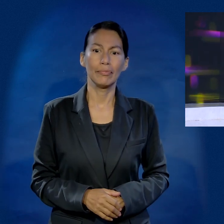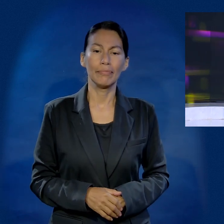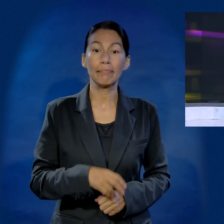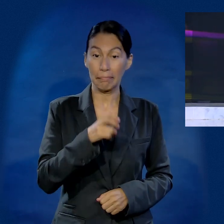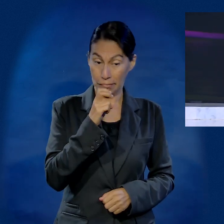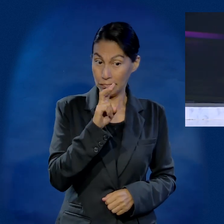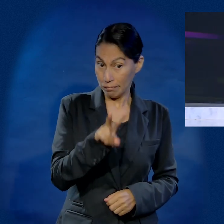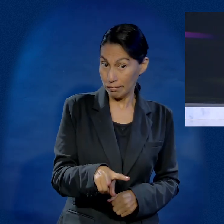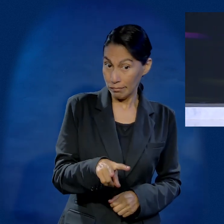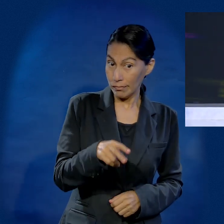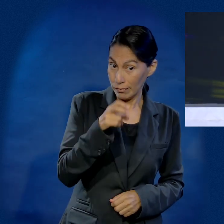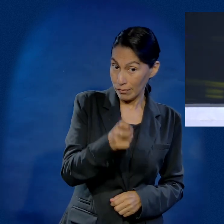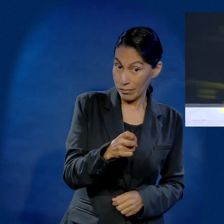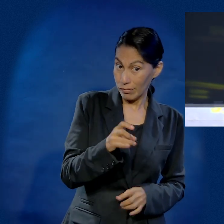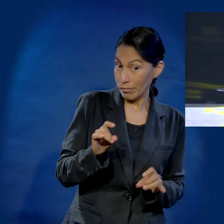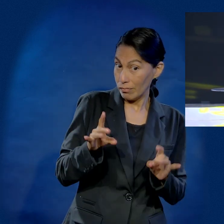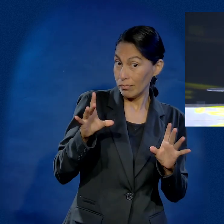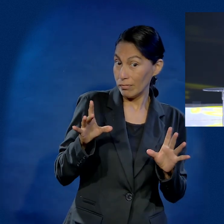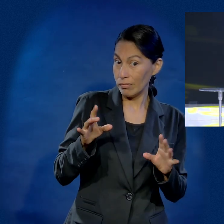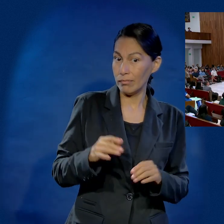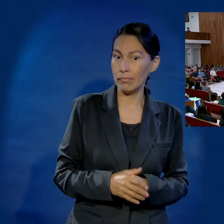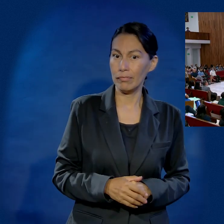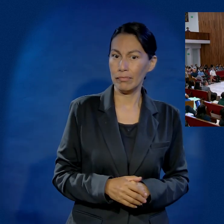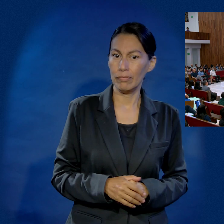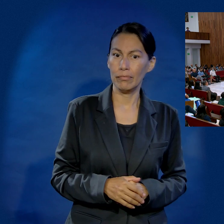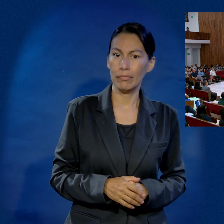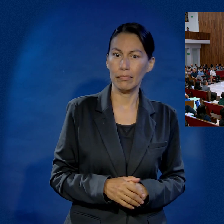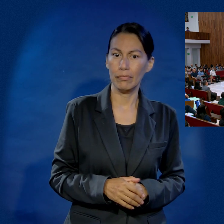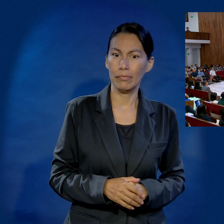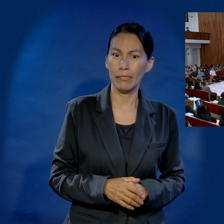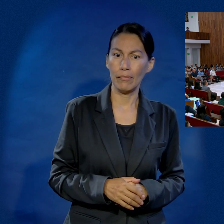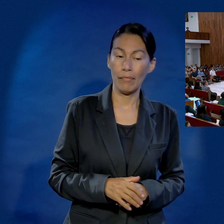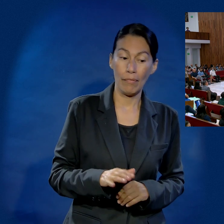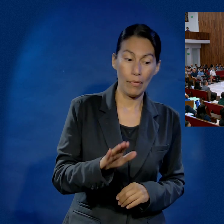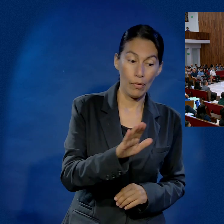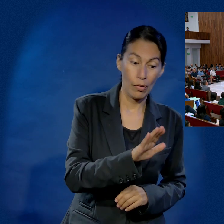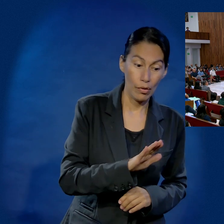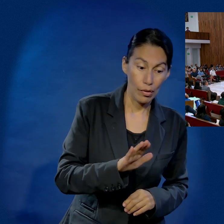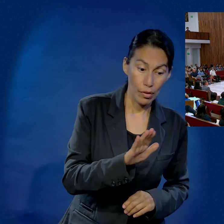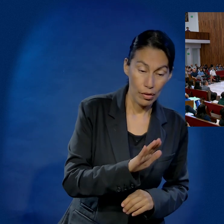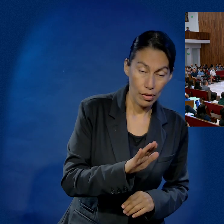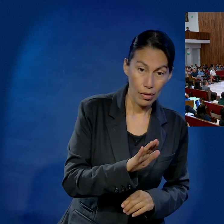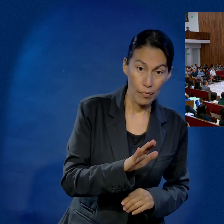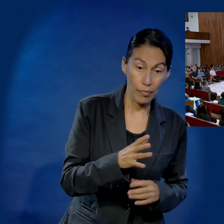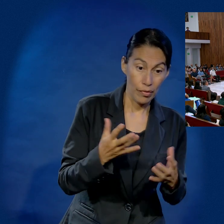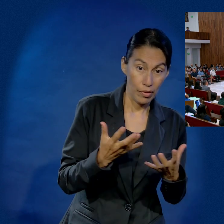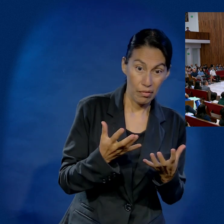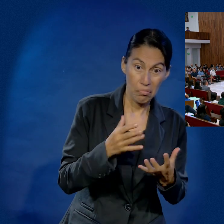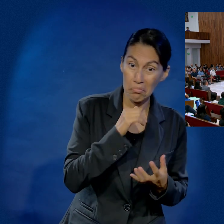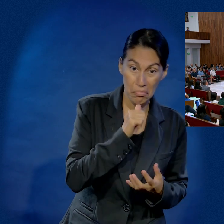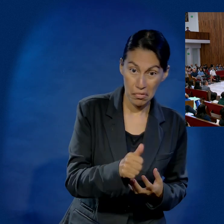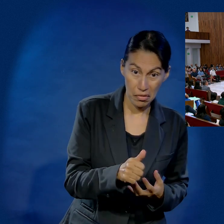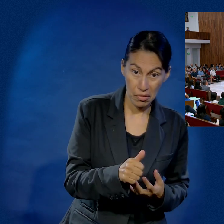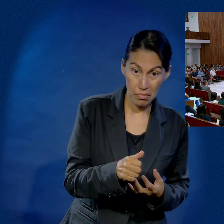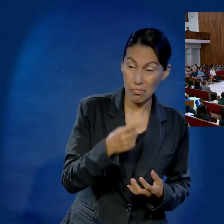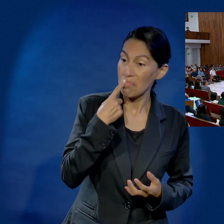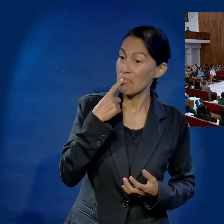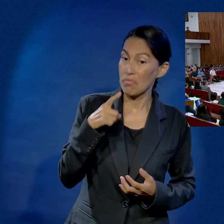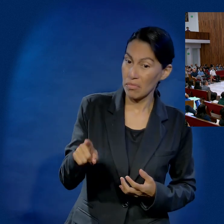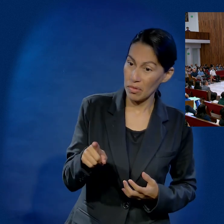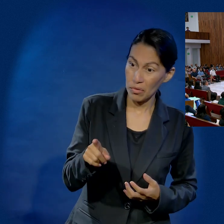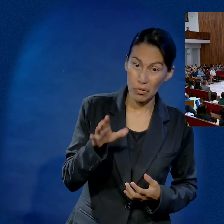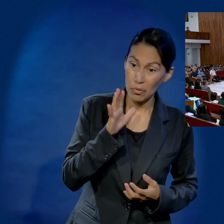hermanos, eso pasó. Y lo que no pudo hacer ningún hechizo, ninguna